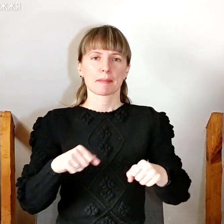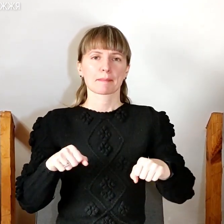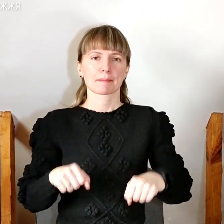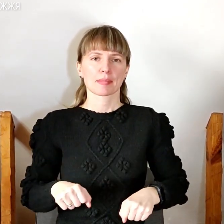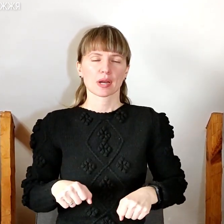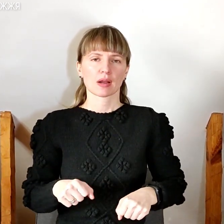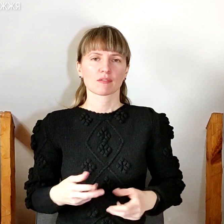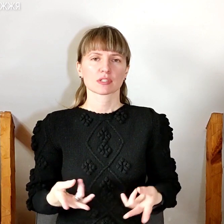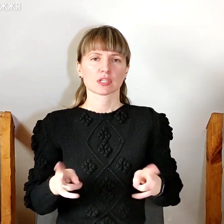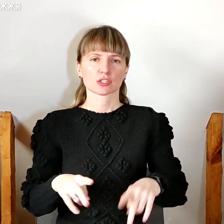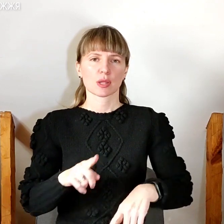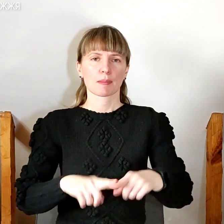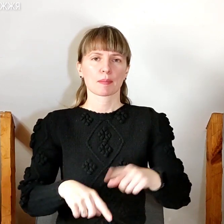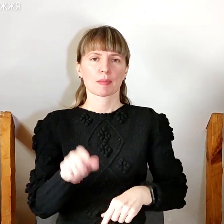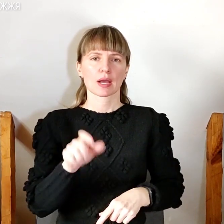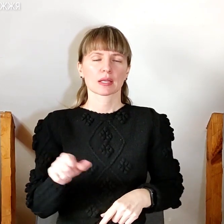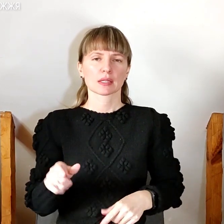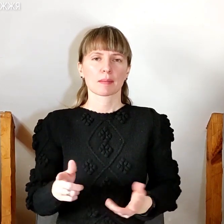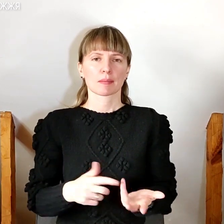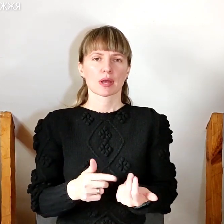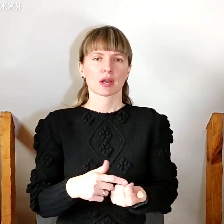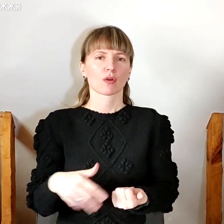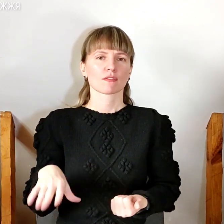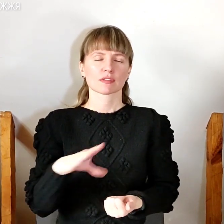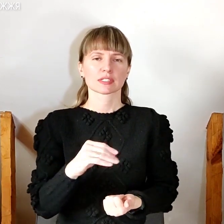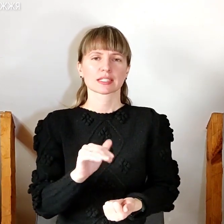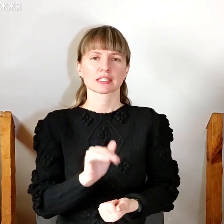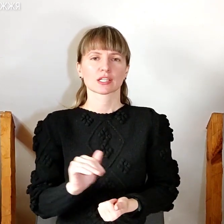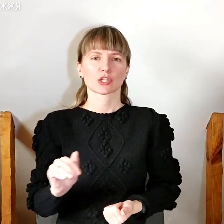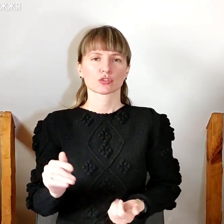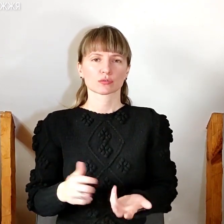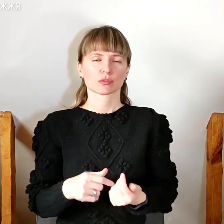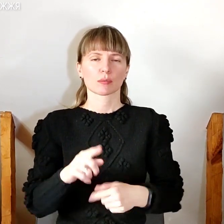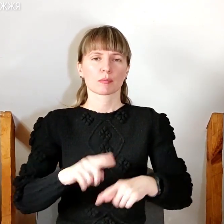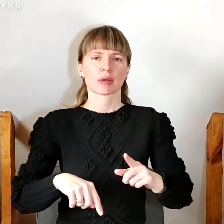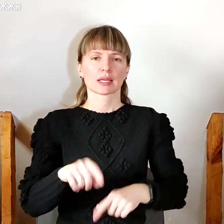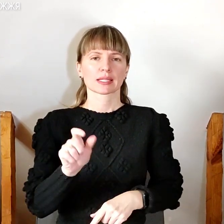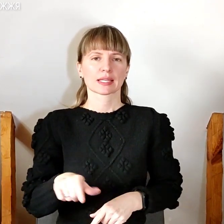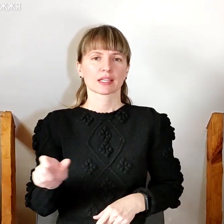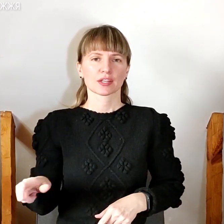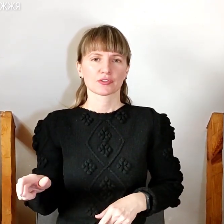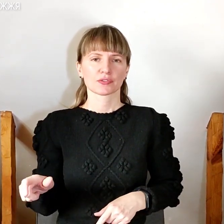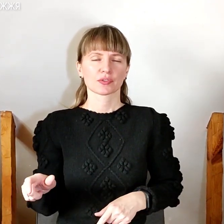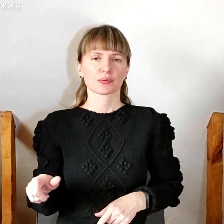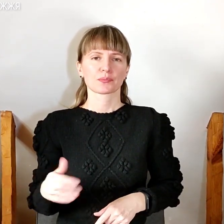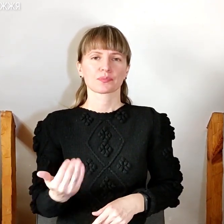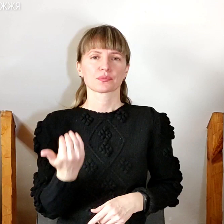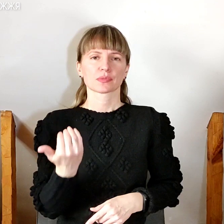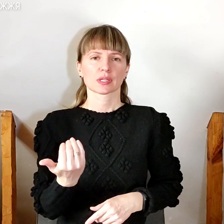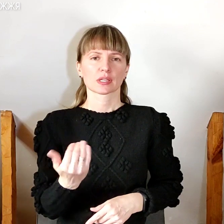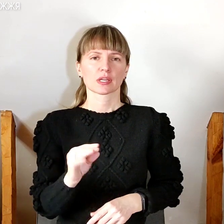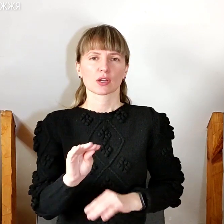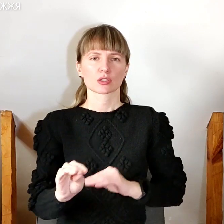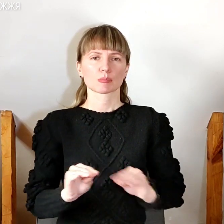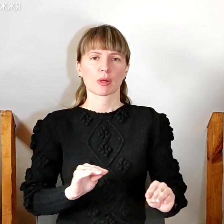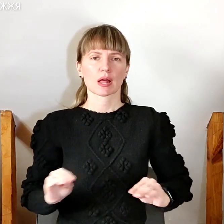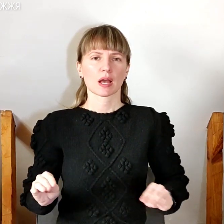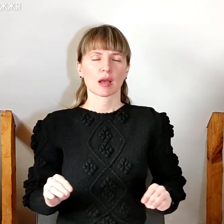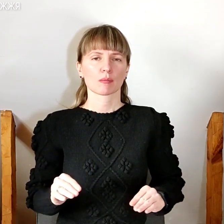залишити батьків, перераховуємо всіх їх діточок, батьків, їх розполагаємо у